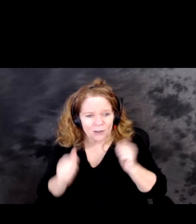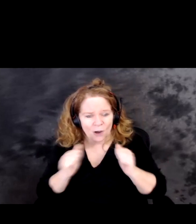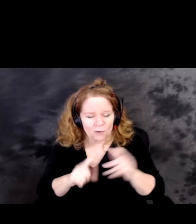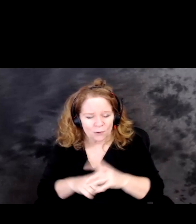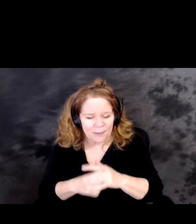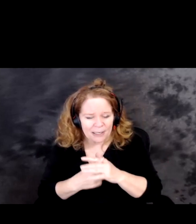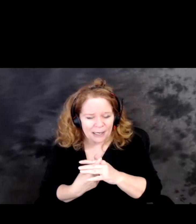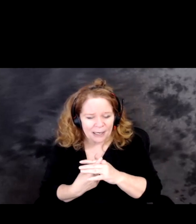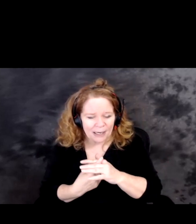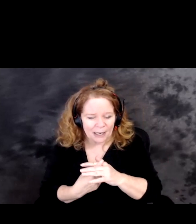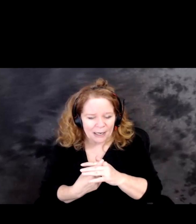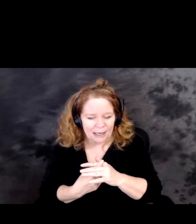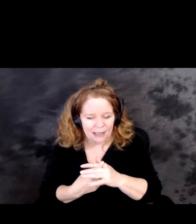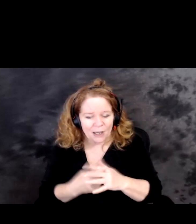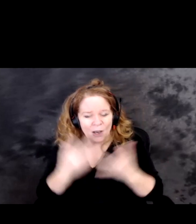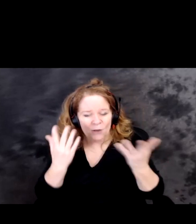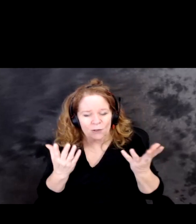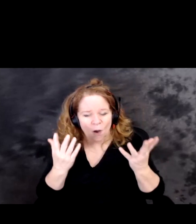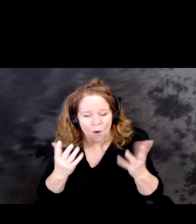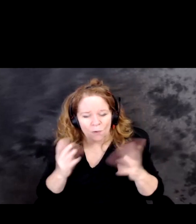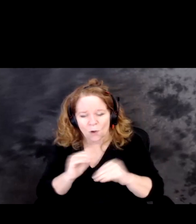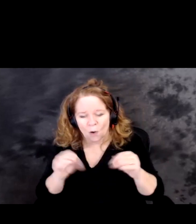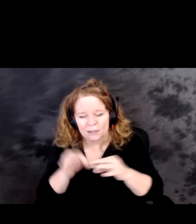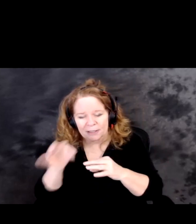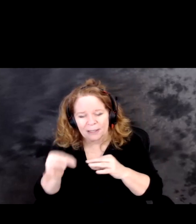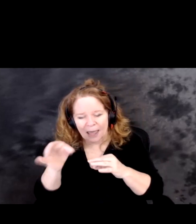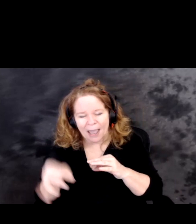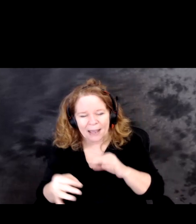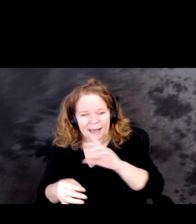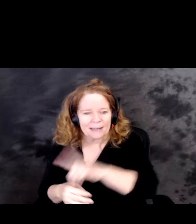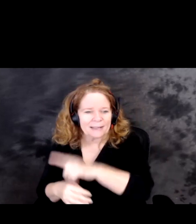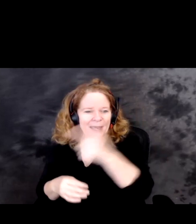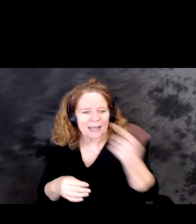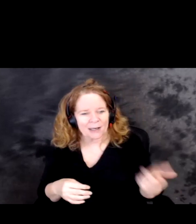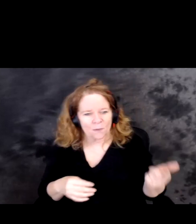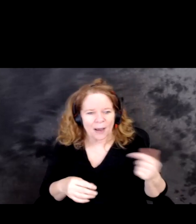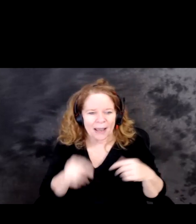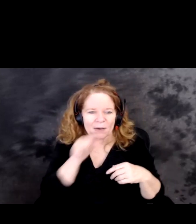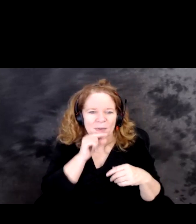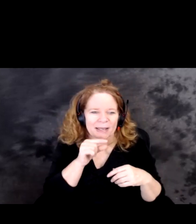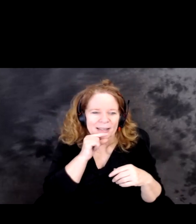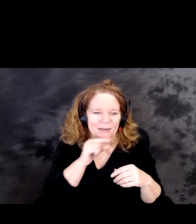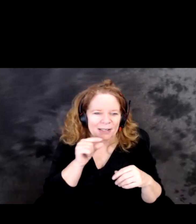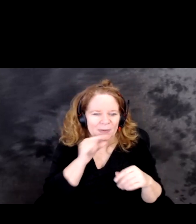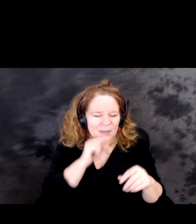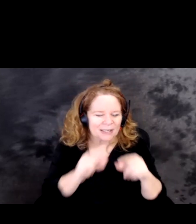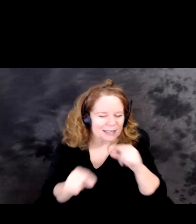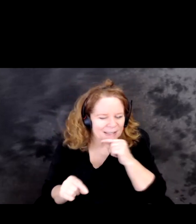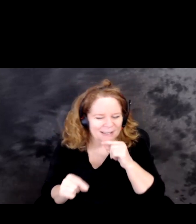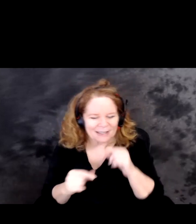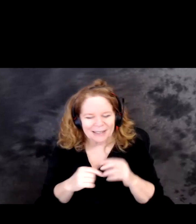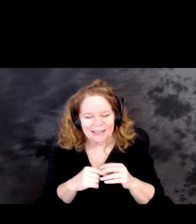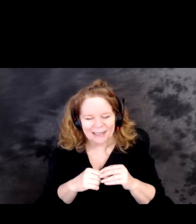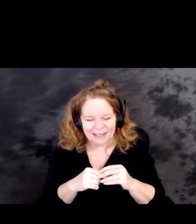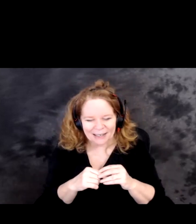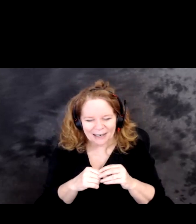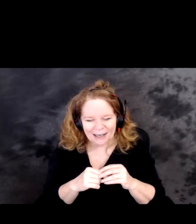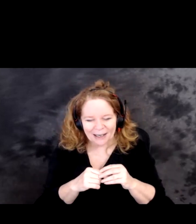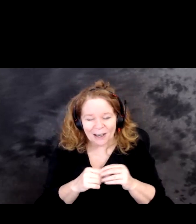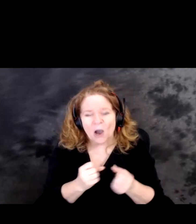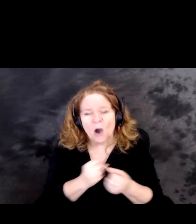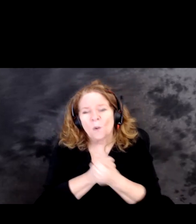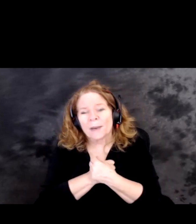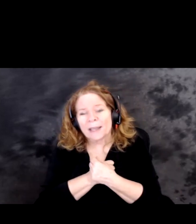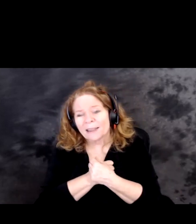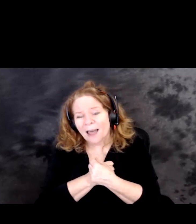que comience la siguiente parte del espectáculo. Y vamos a comenzar con eso, Gwen y